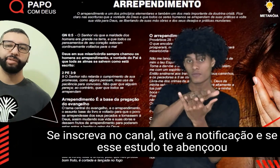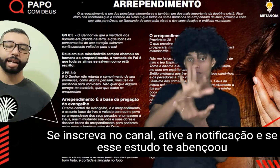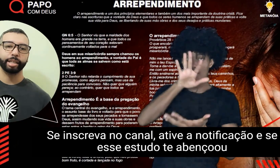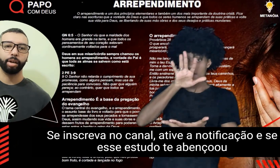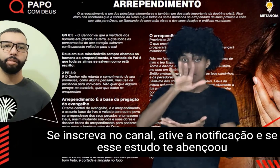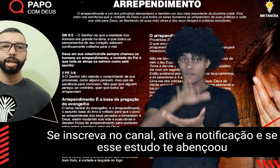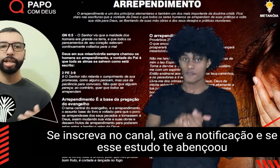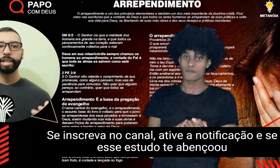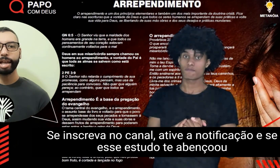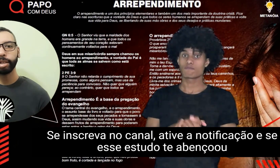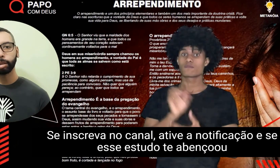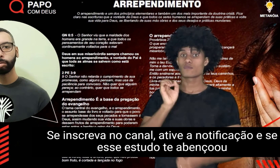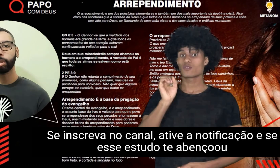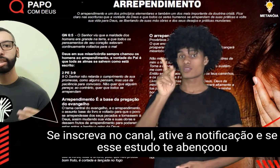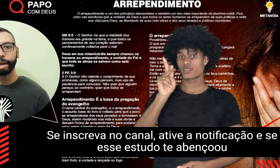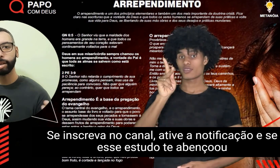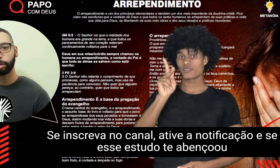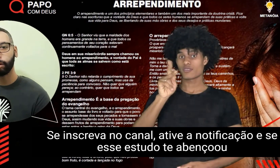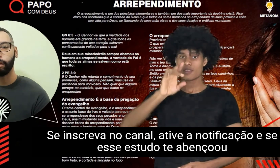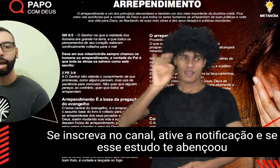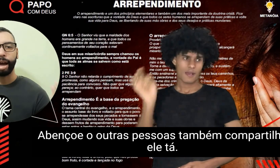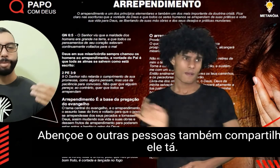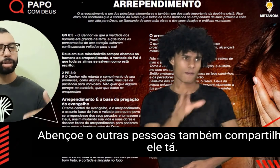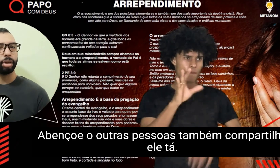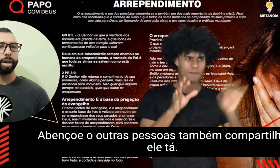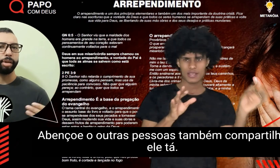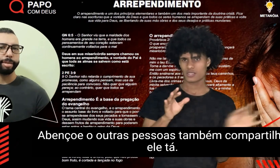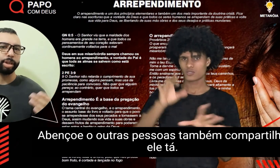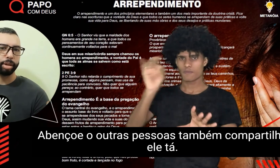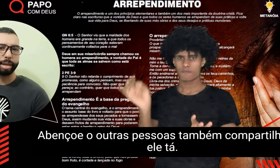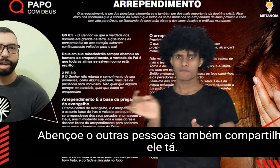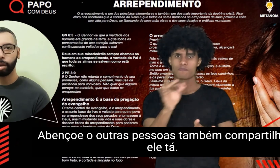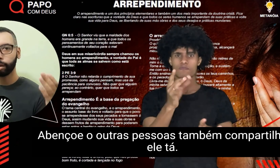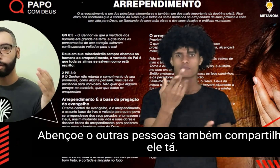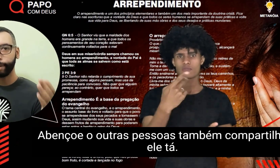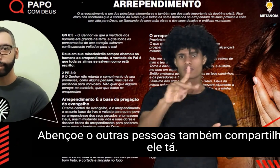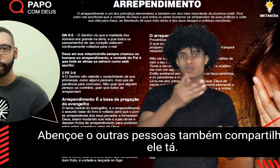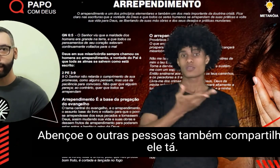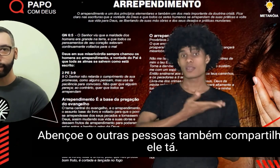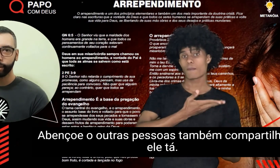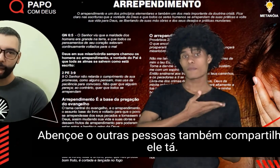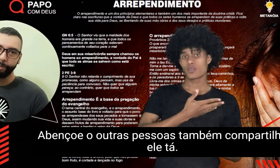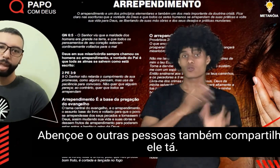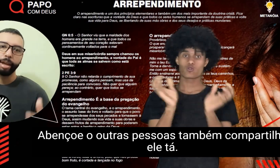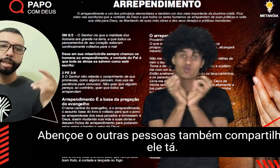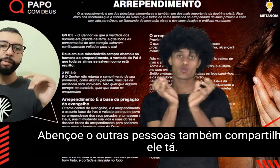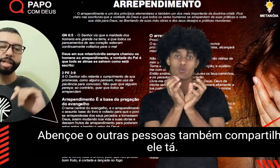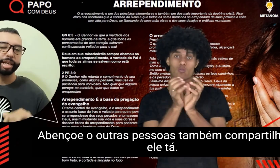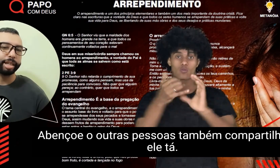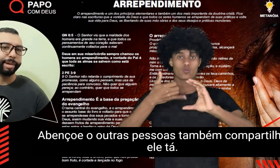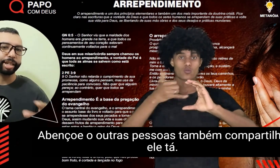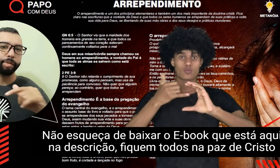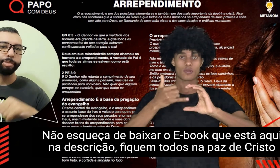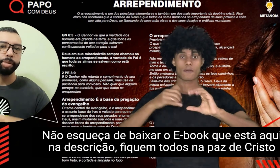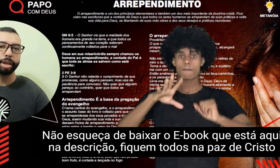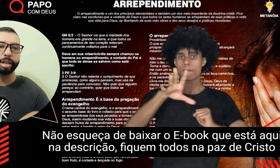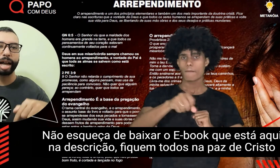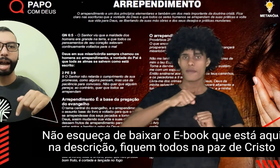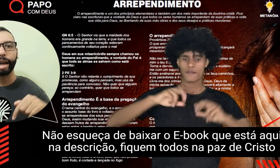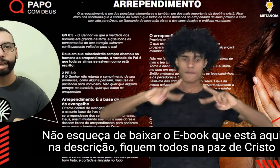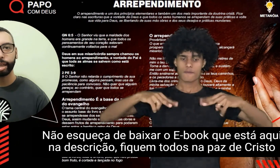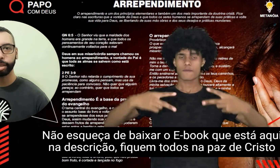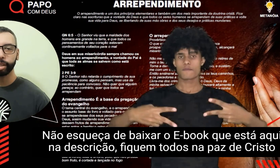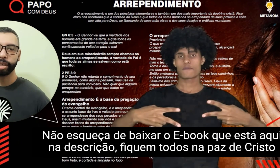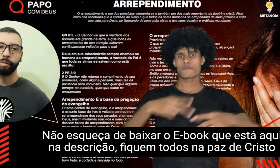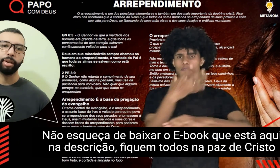a notificação e se esse estudo te abençoou, abençoe outra pessoa também, compartilha ele, tá? Não esqueça de baixar o e-book que